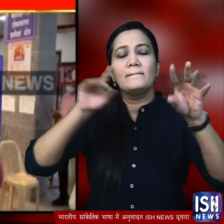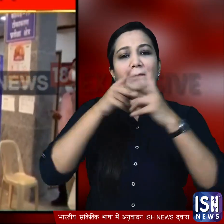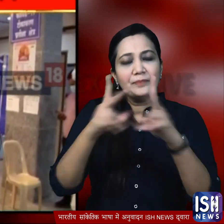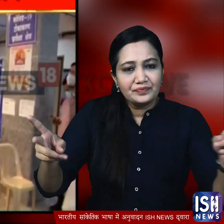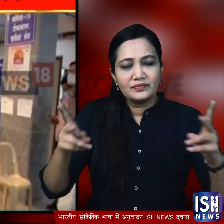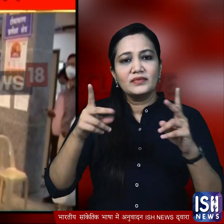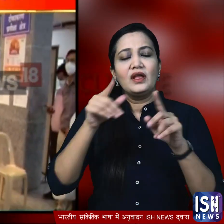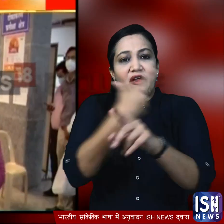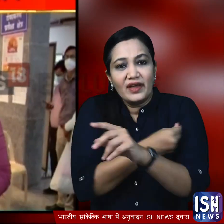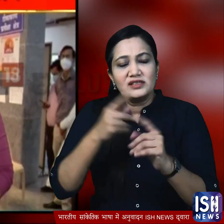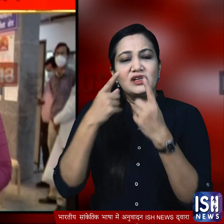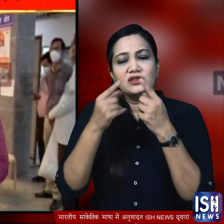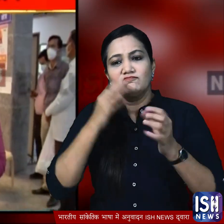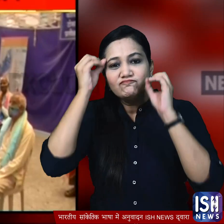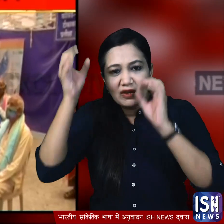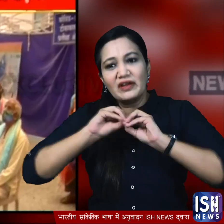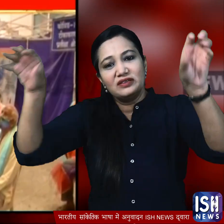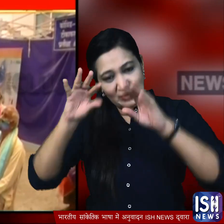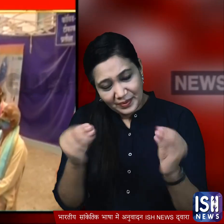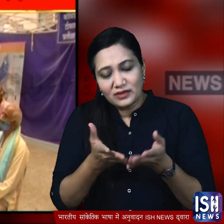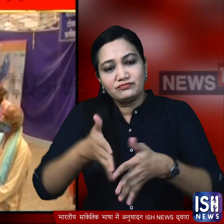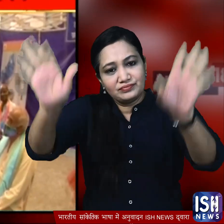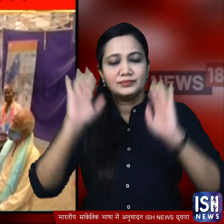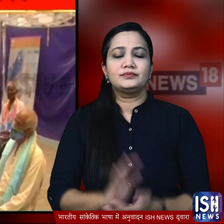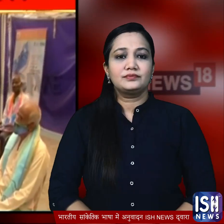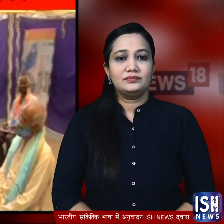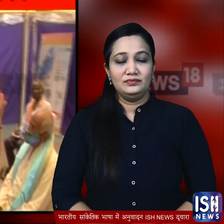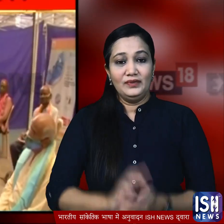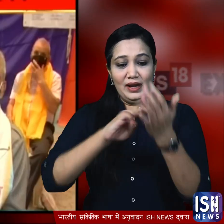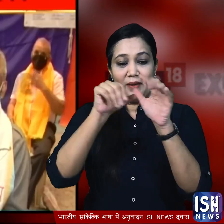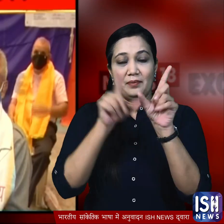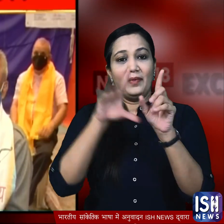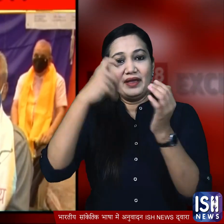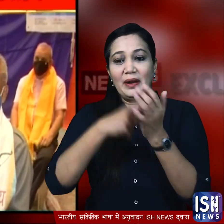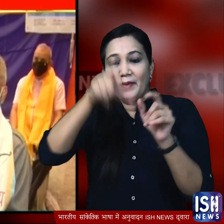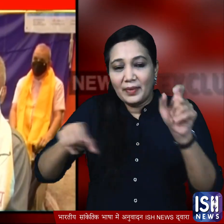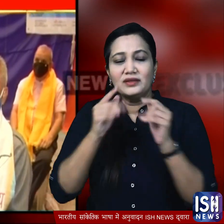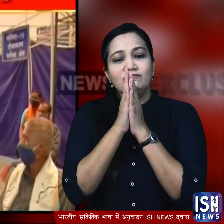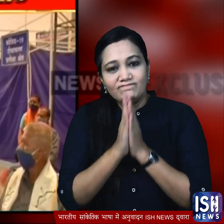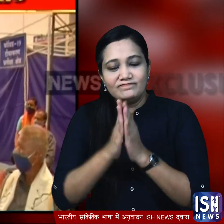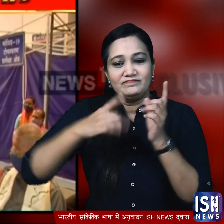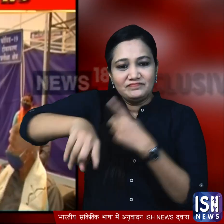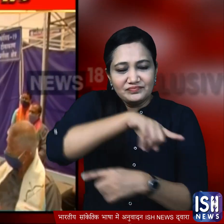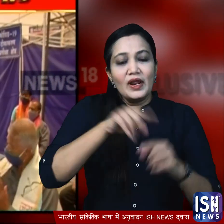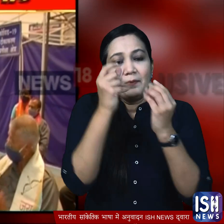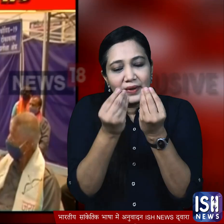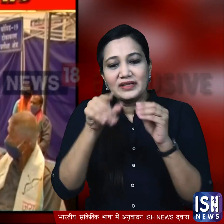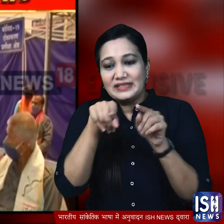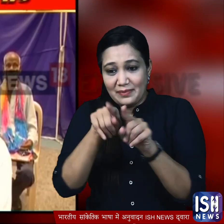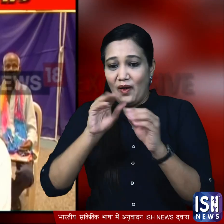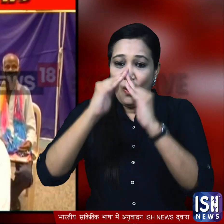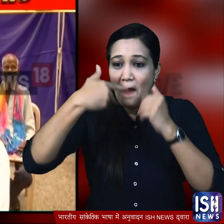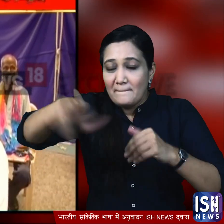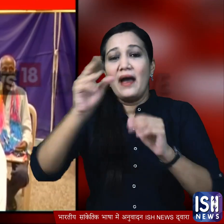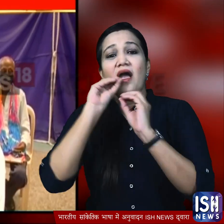लिए, वैक्सीनेशन के लिए जागरूक करें। उत्तरी दिल्ली नगर निगम के मेयर ने टीका लगवाने पहुंचे लोगों से अपील की कि वो दूसरों को भी वैक्सीन